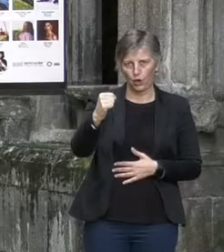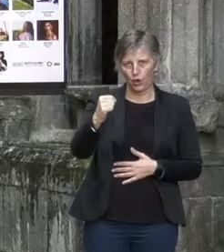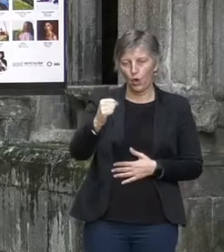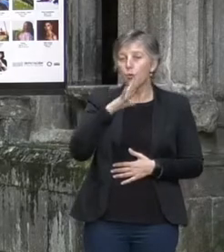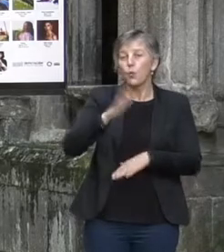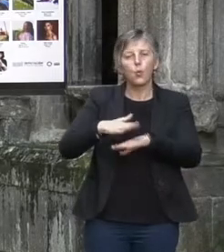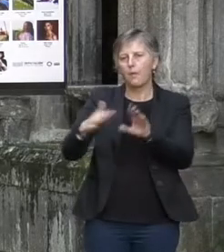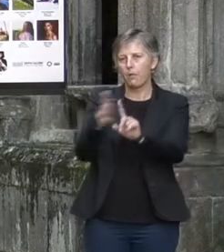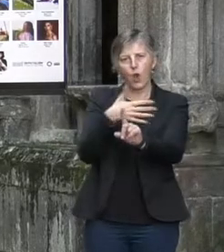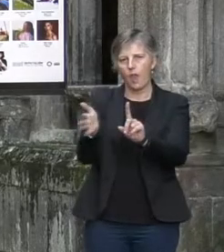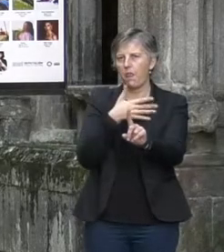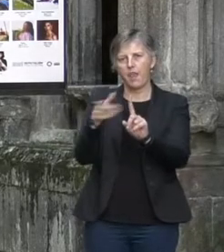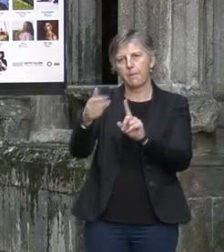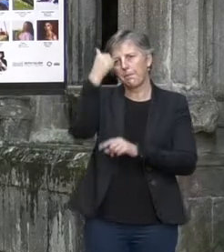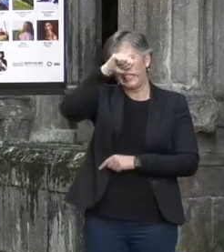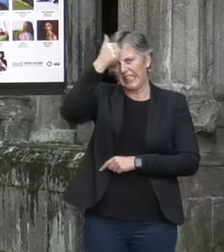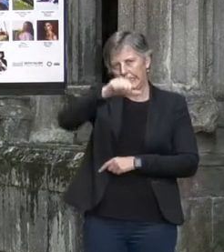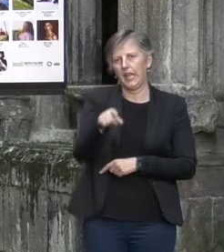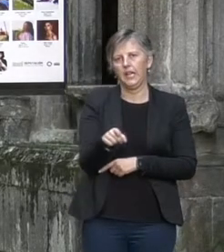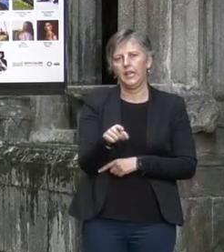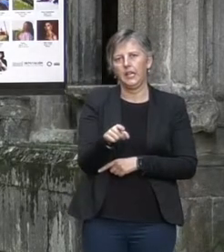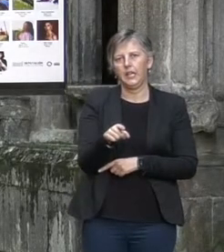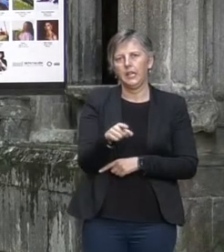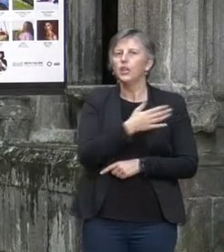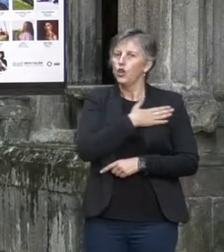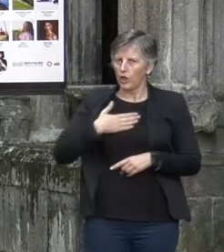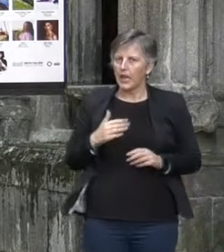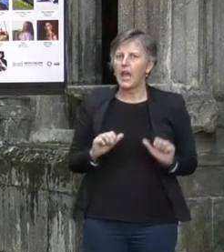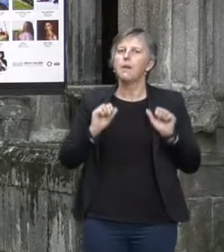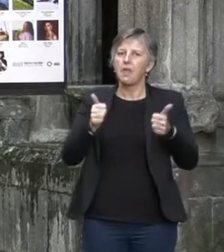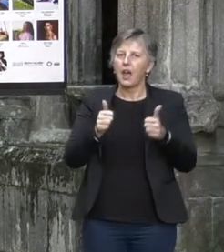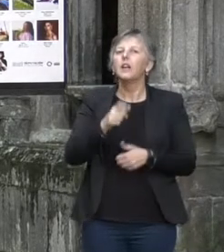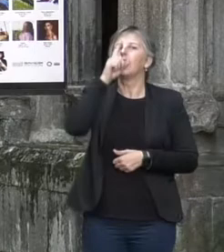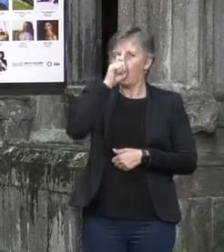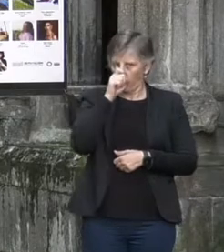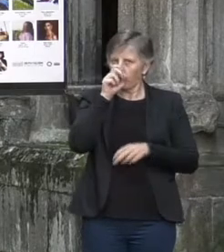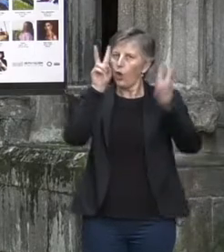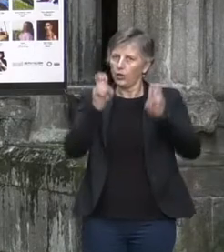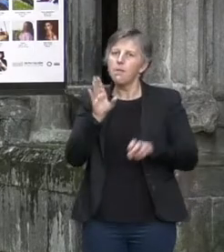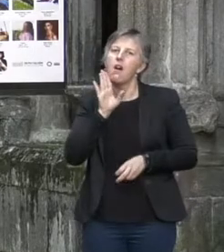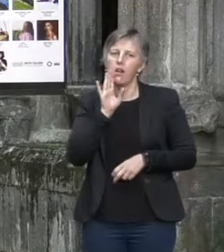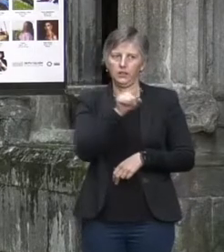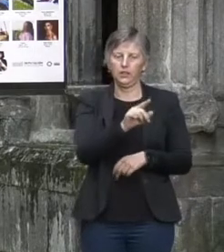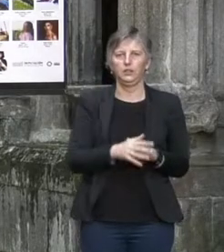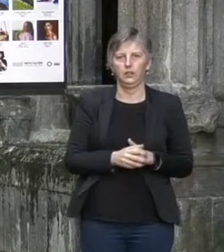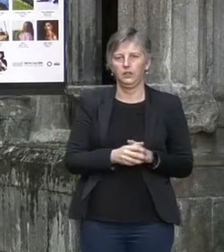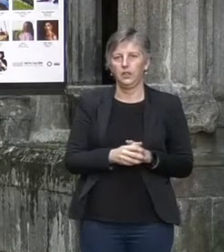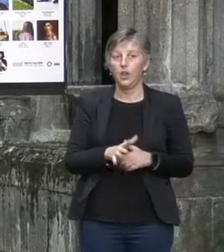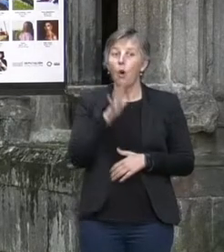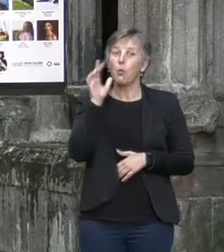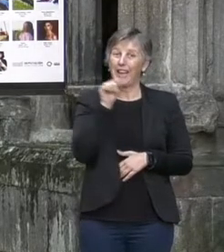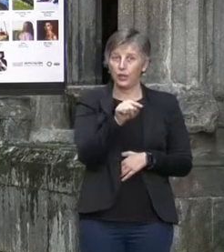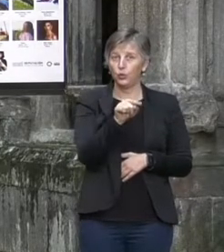producto da violencia machista. E quería comenzar recordando, porque eso